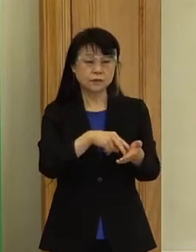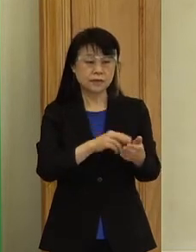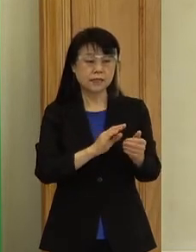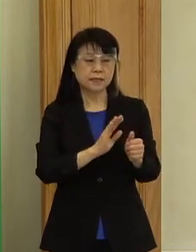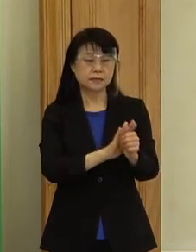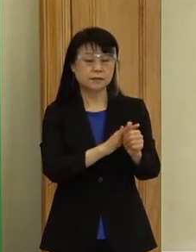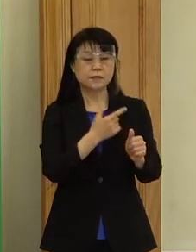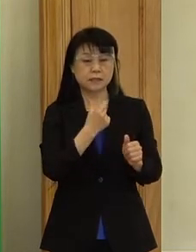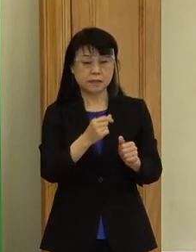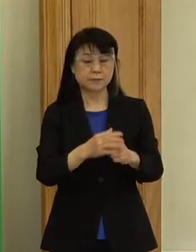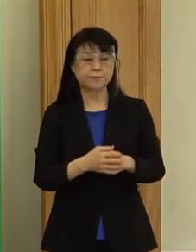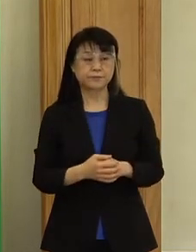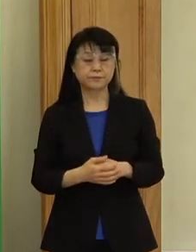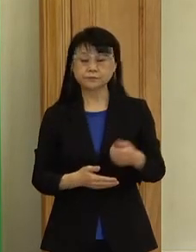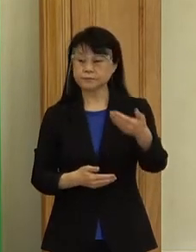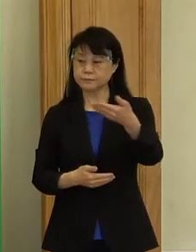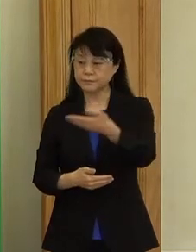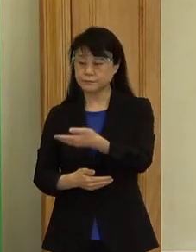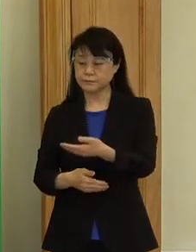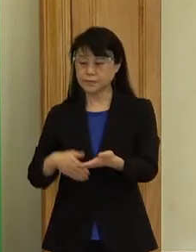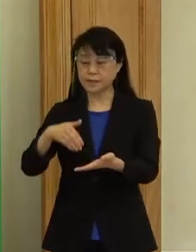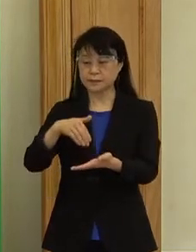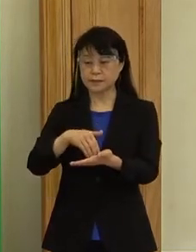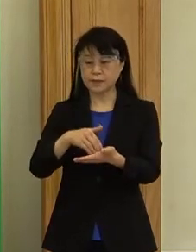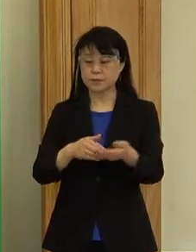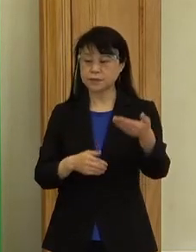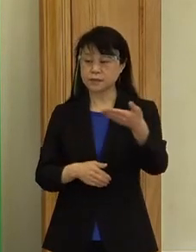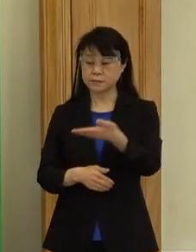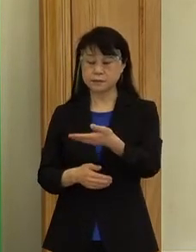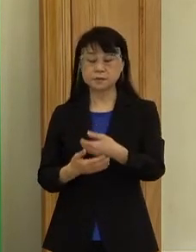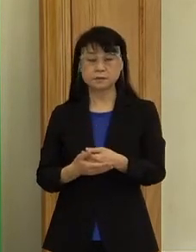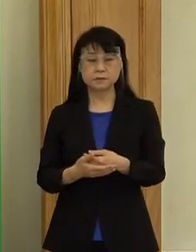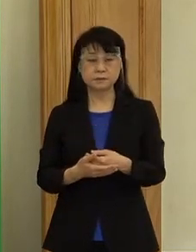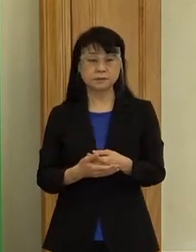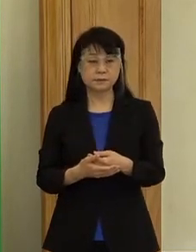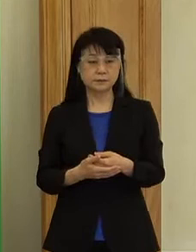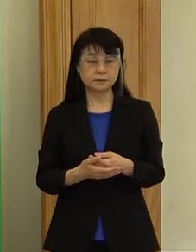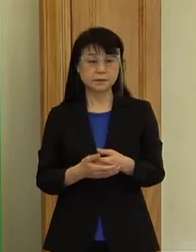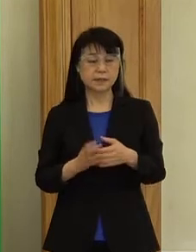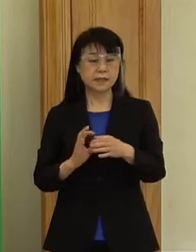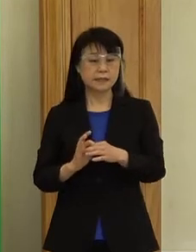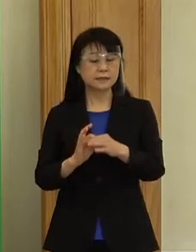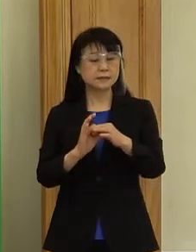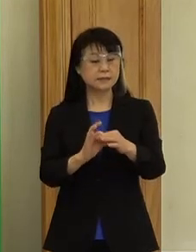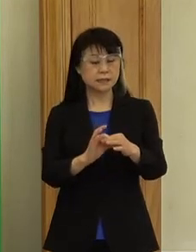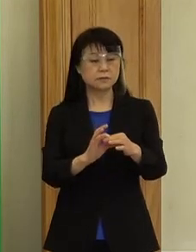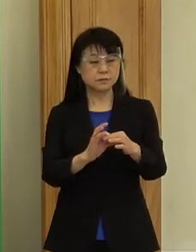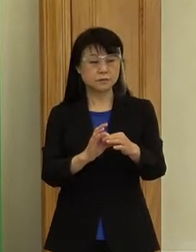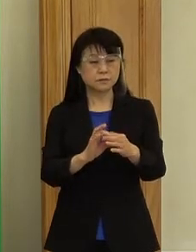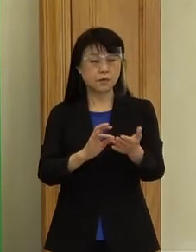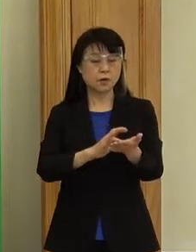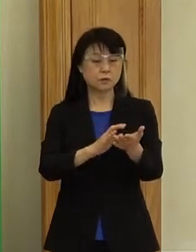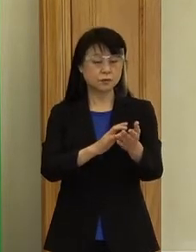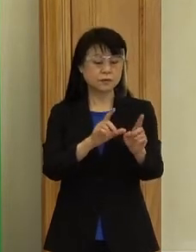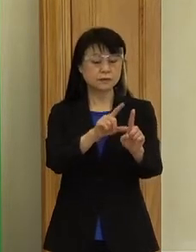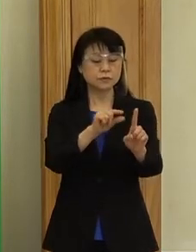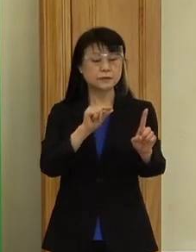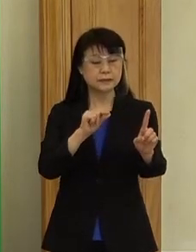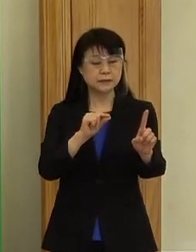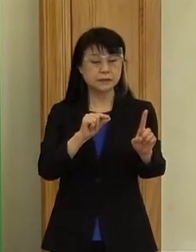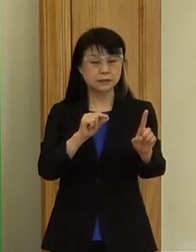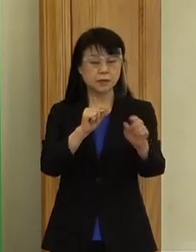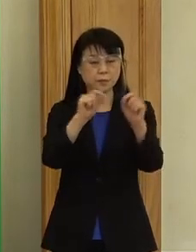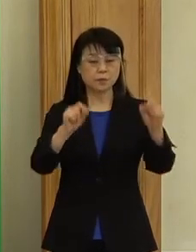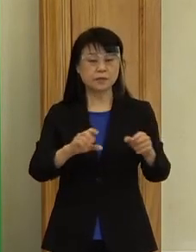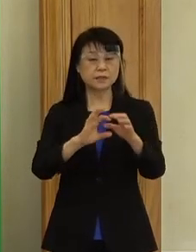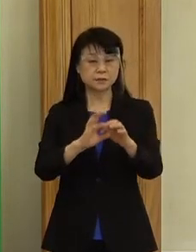最後に1点なんですけれども、まあ、今回一連の日医工の問題を含めてですね、国がですね、ジェネリック医薬品を、まあ、使用促進をず